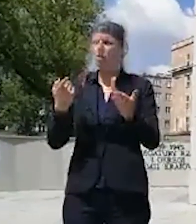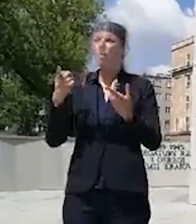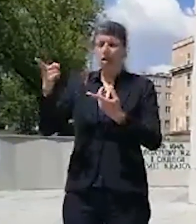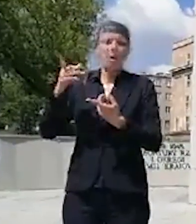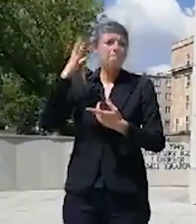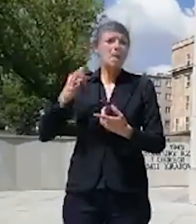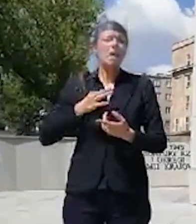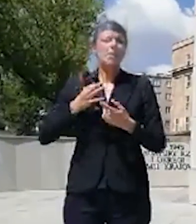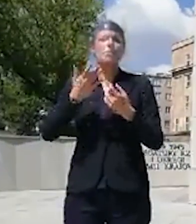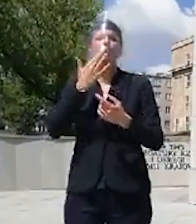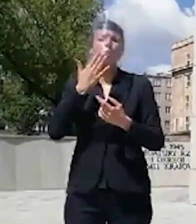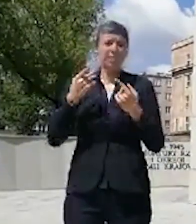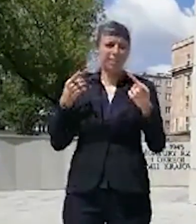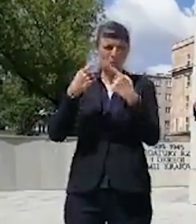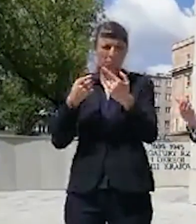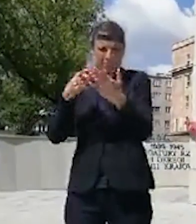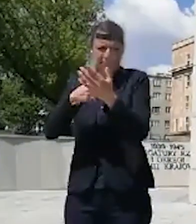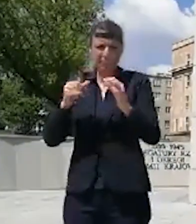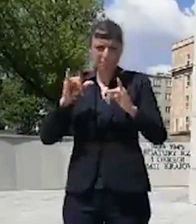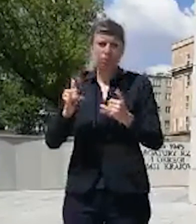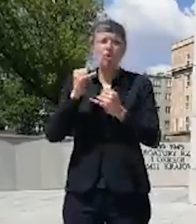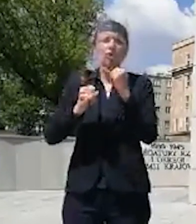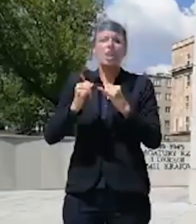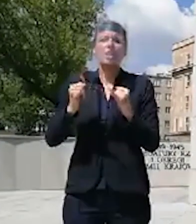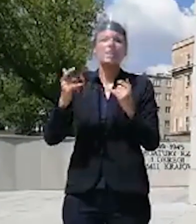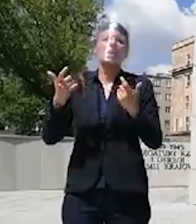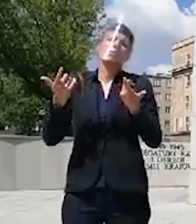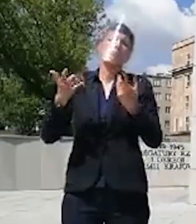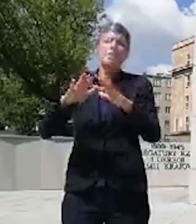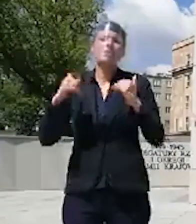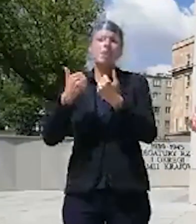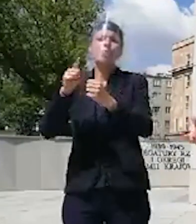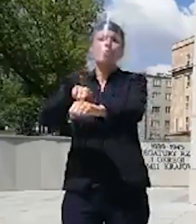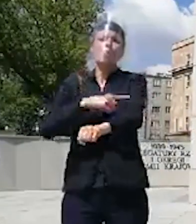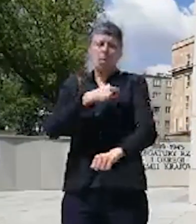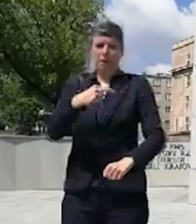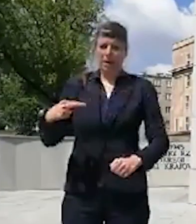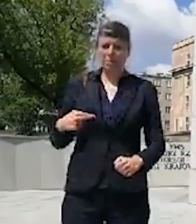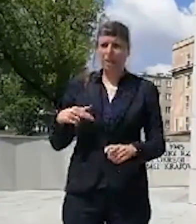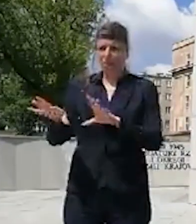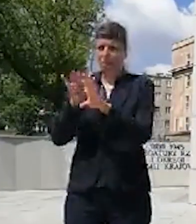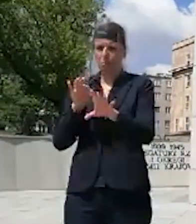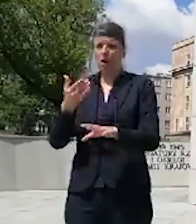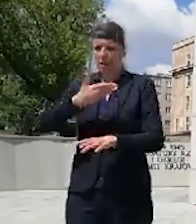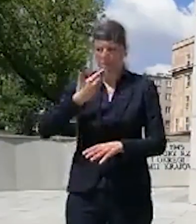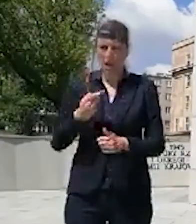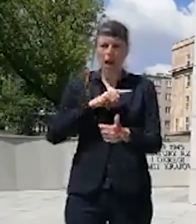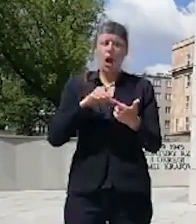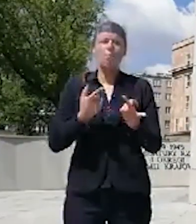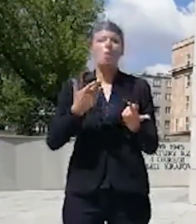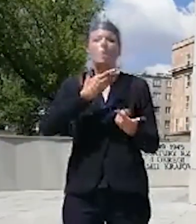wtedy, jeżeli Sejm za długo nie powołuje premiera albo nie ma ustawy budżetowej w odpowiednim czasie. Tak? To są jedyne